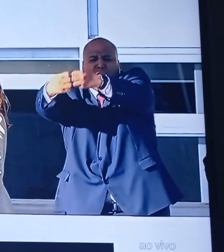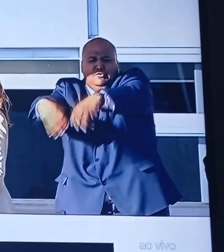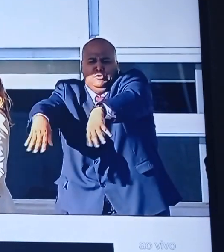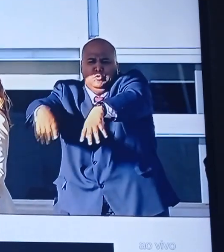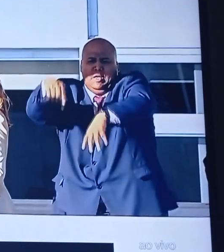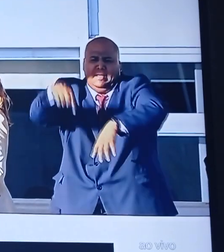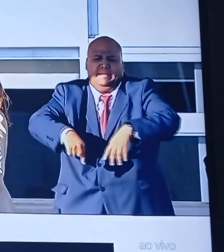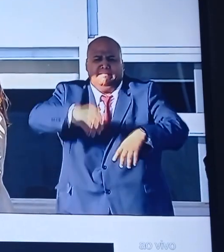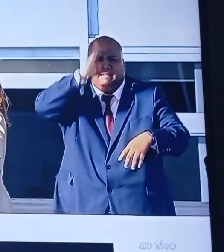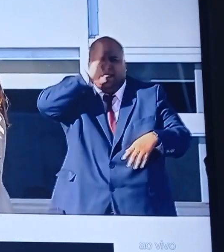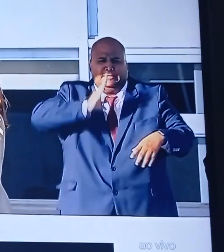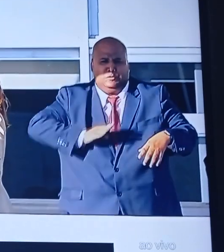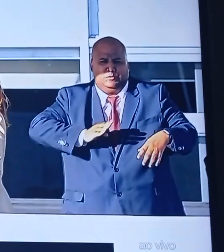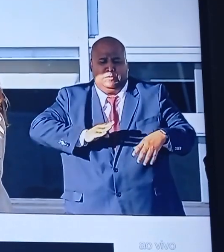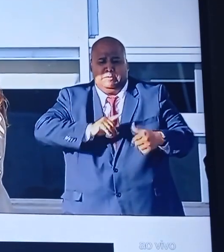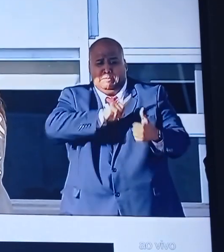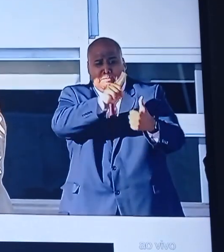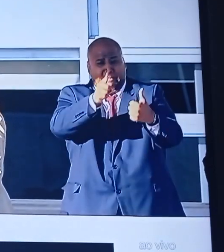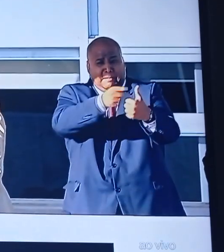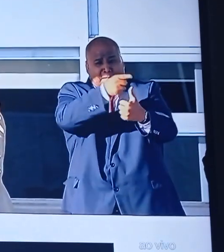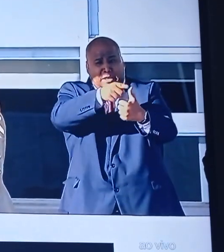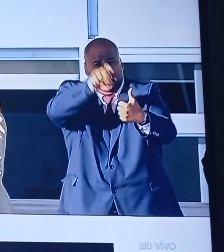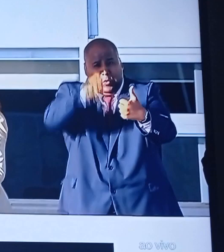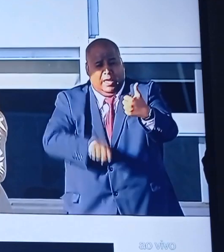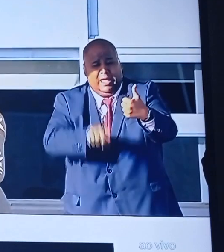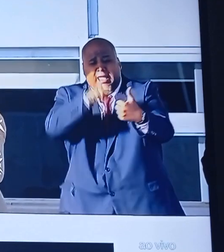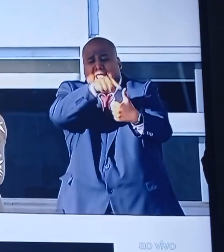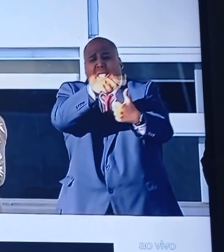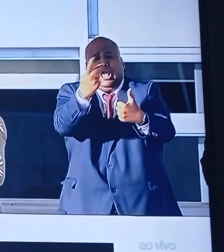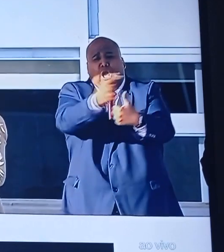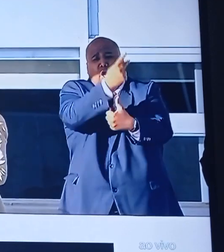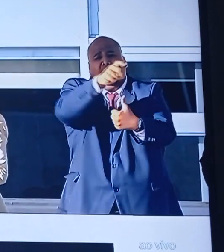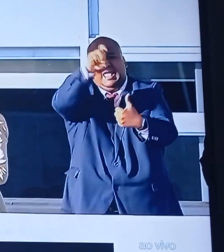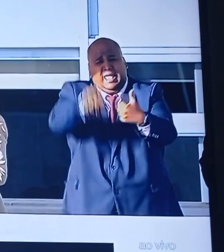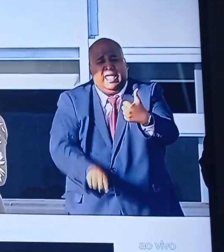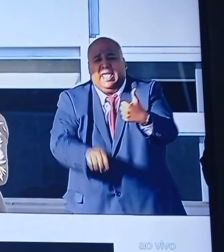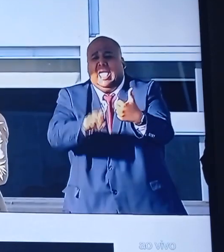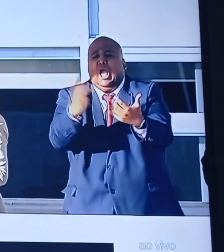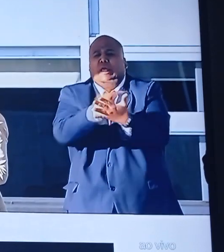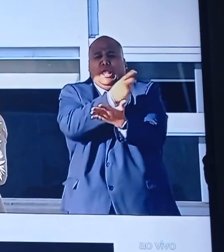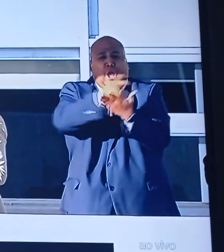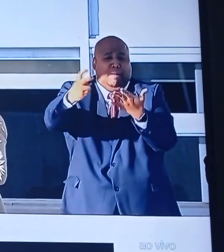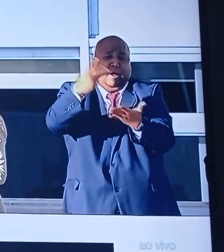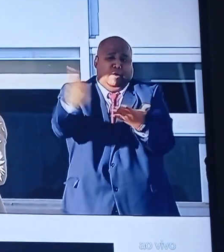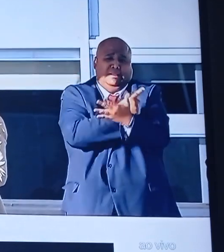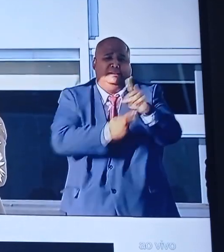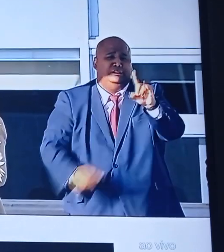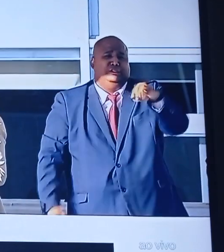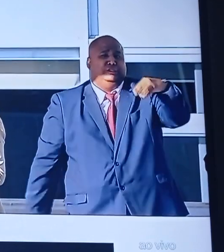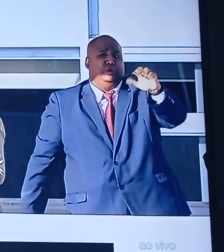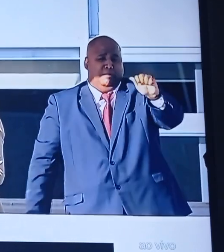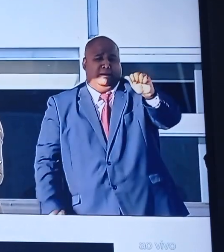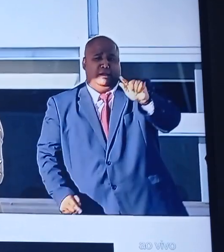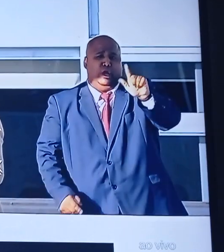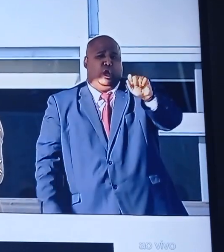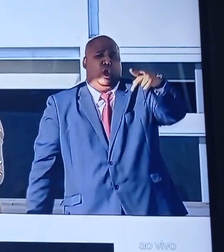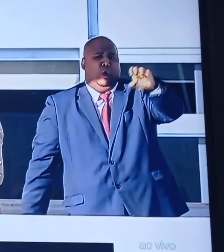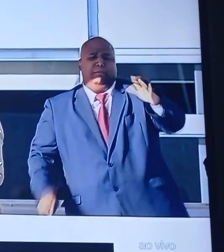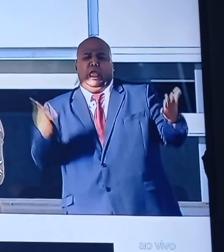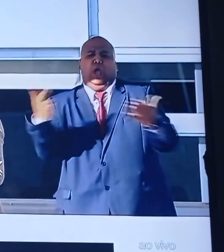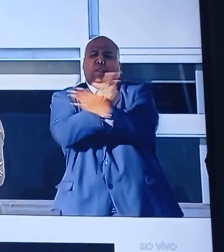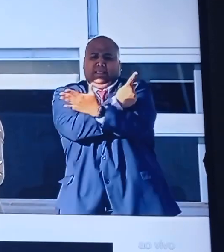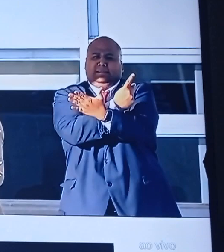tempo. Primeiro, pelo golpe contra a presidenta Dilma em 2016.